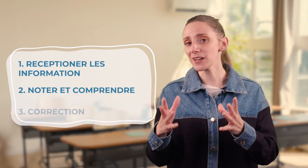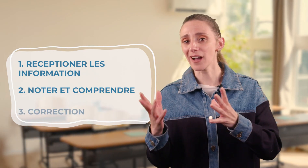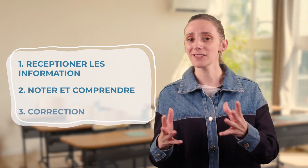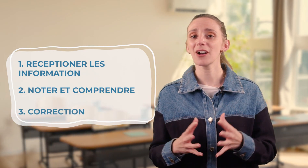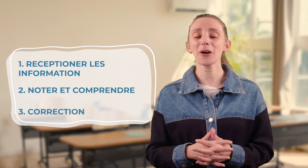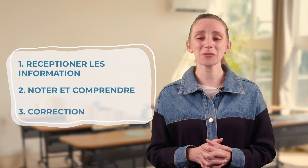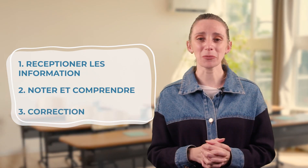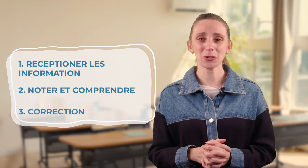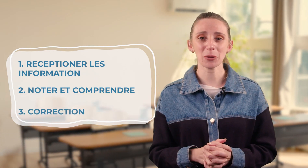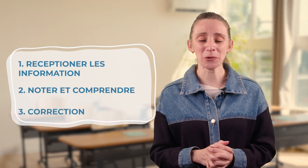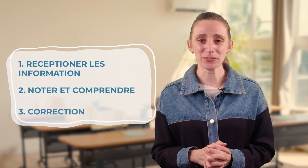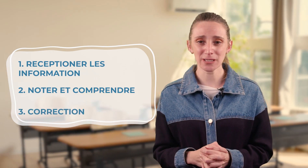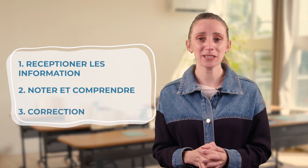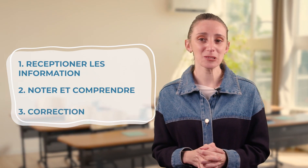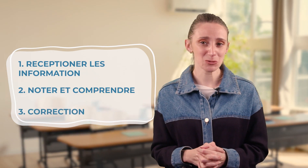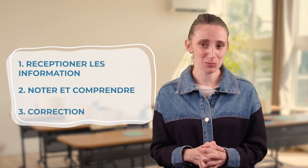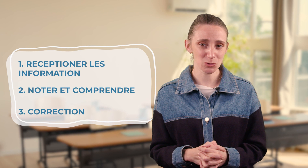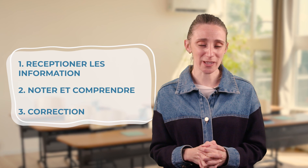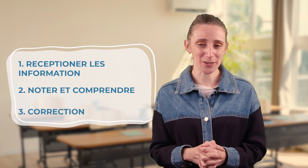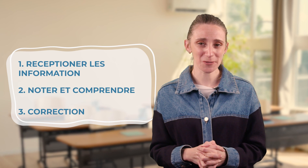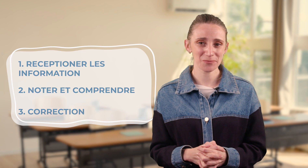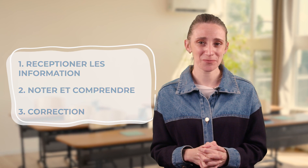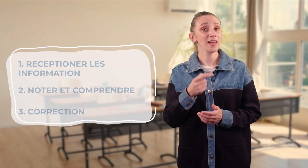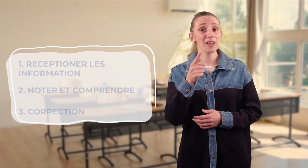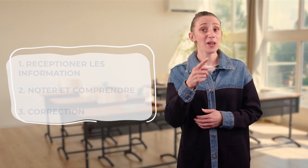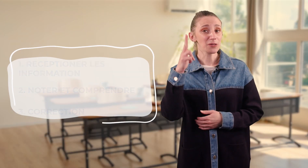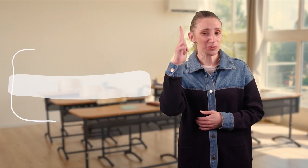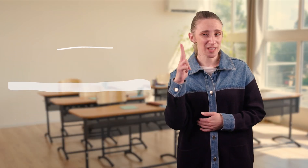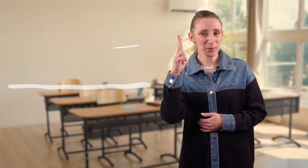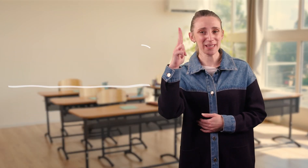décortiquera ensemble, comme on l'a fait tout à l'heure. Vous êtes prêts?